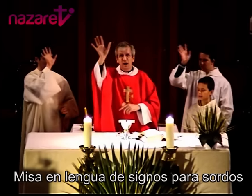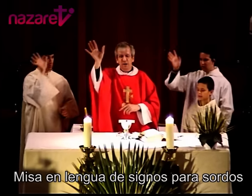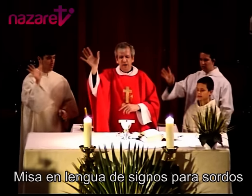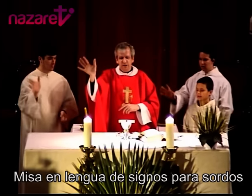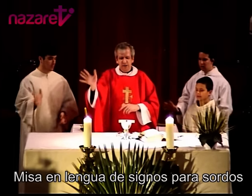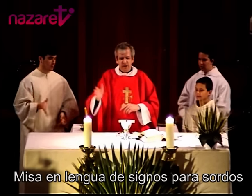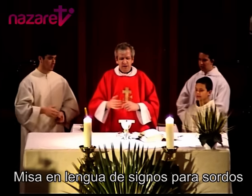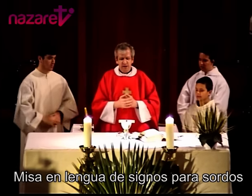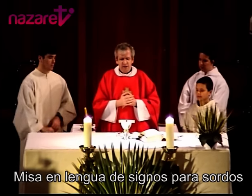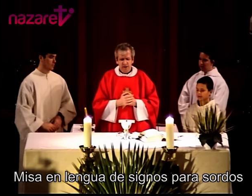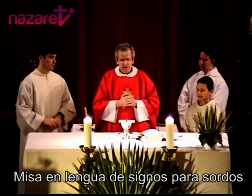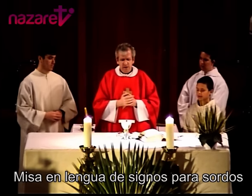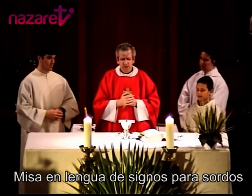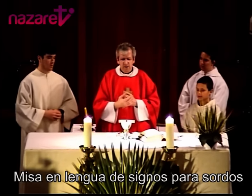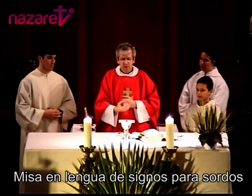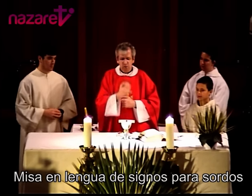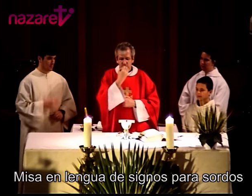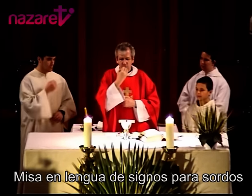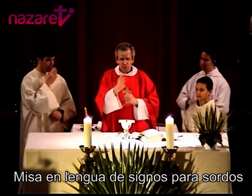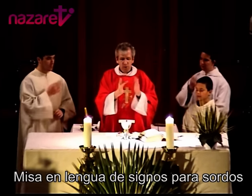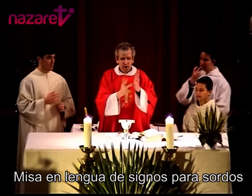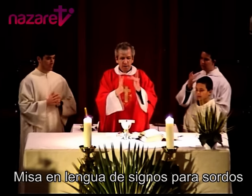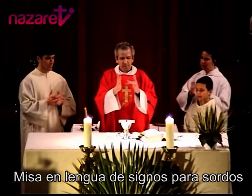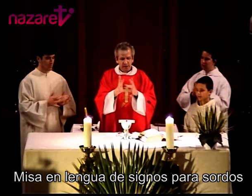Hosanna en el cielo,